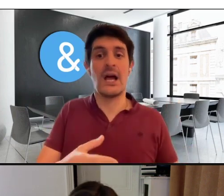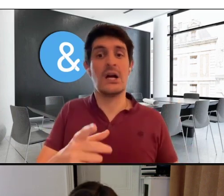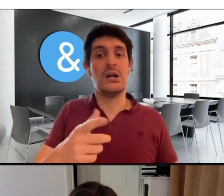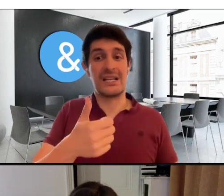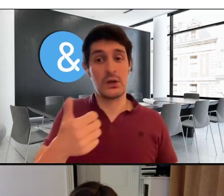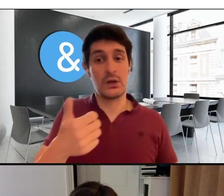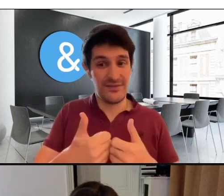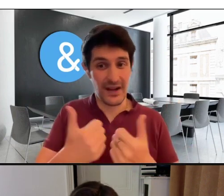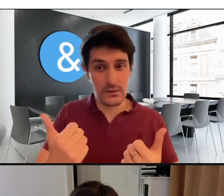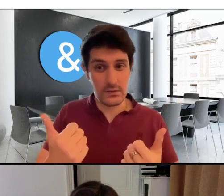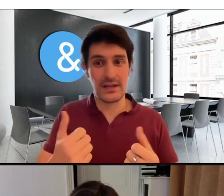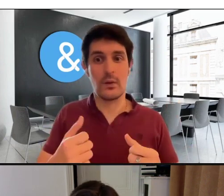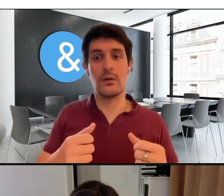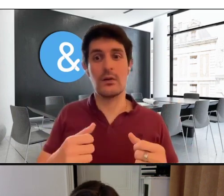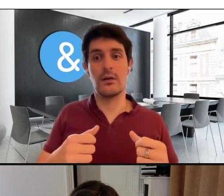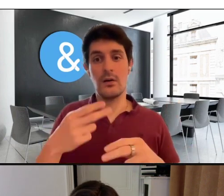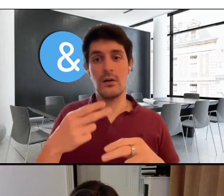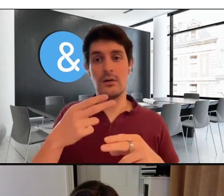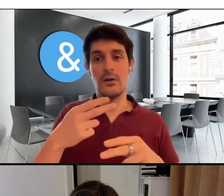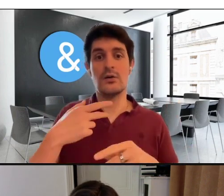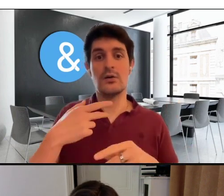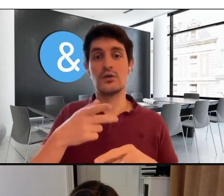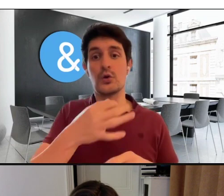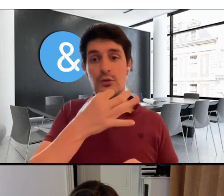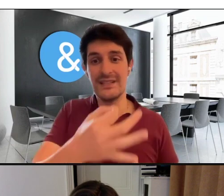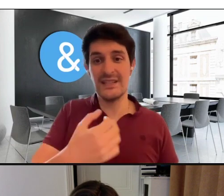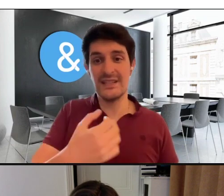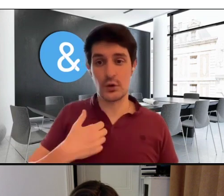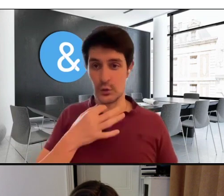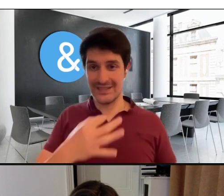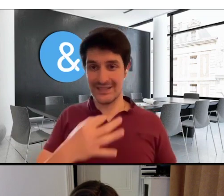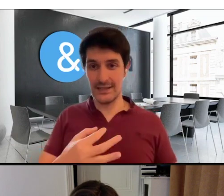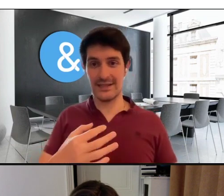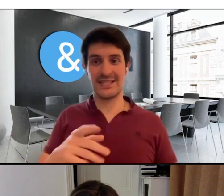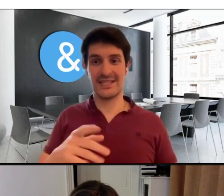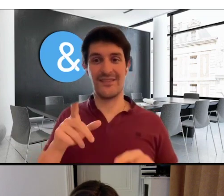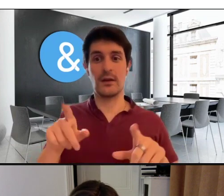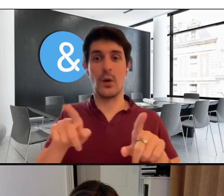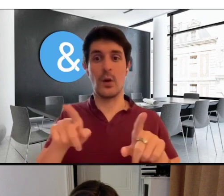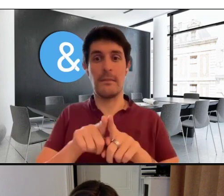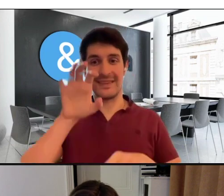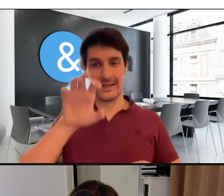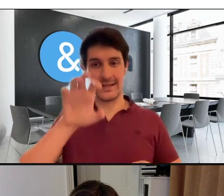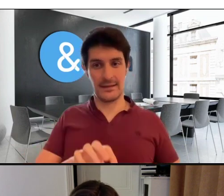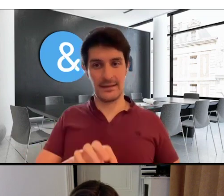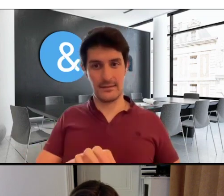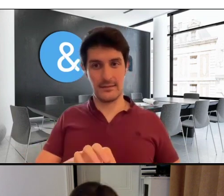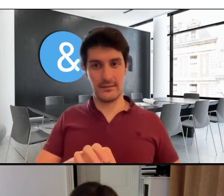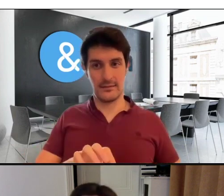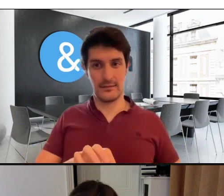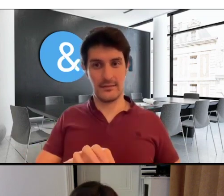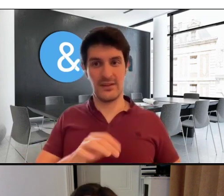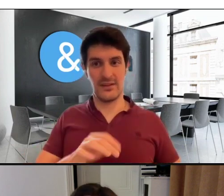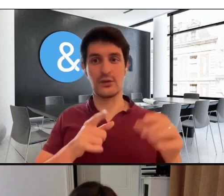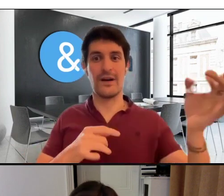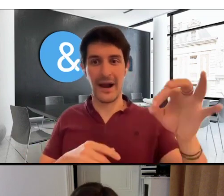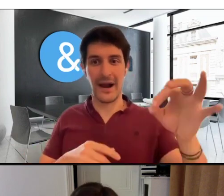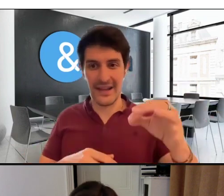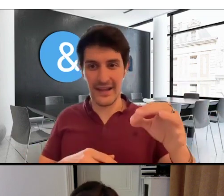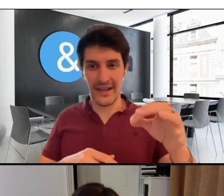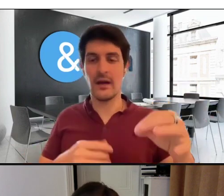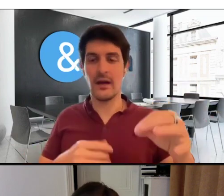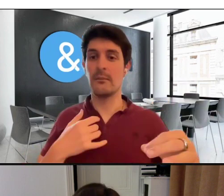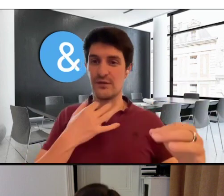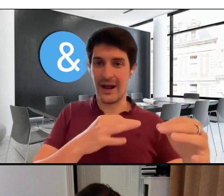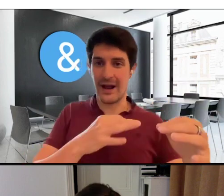seule différence, c'est que ce que tu dis et ce que je dis, ça va être dans le même texte. Oui. Tu vas parler, je